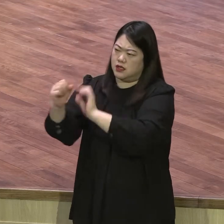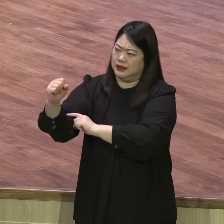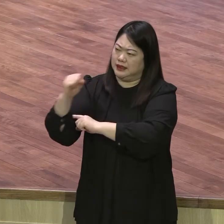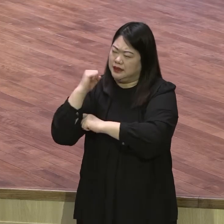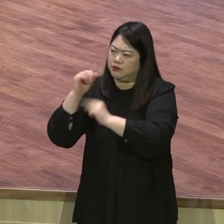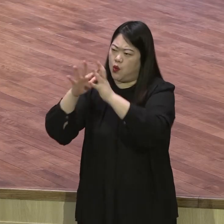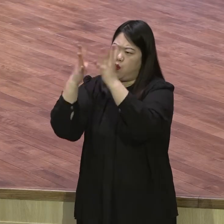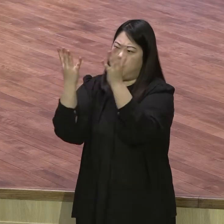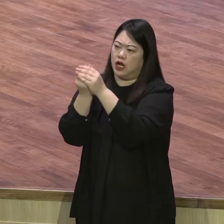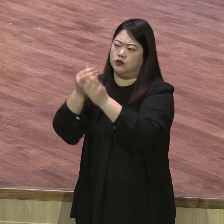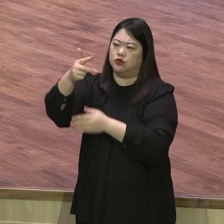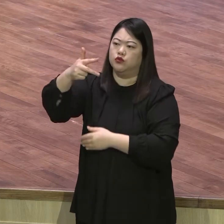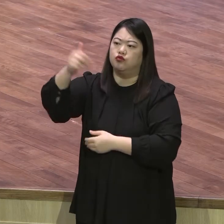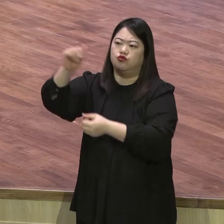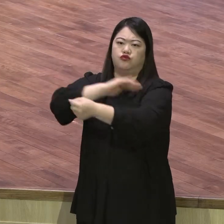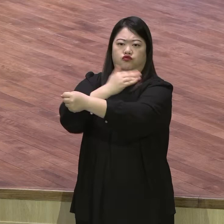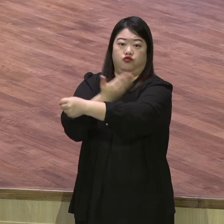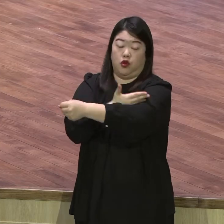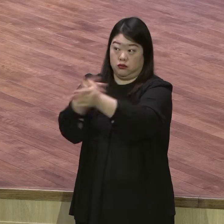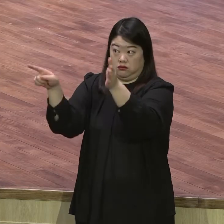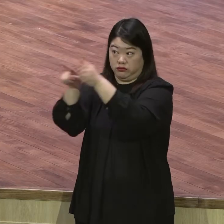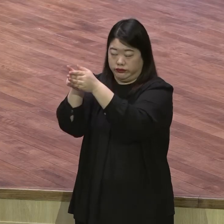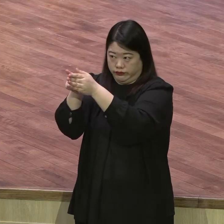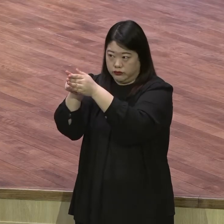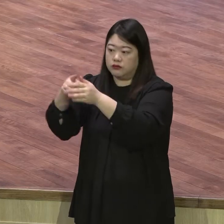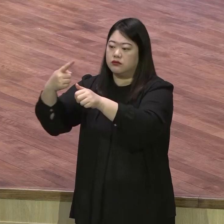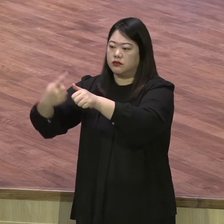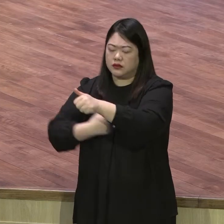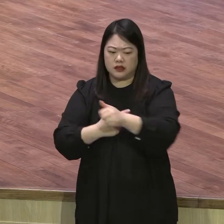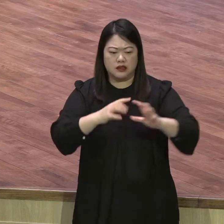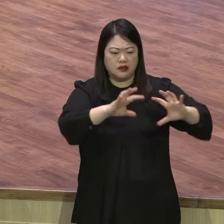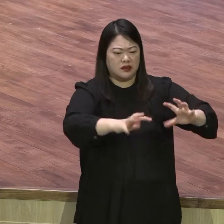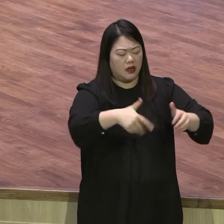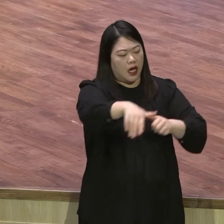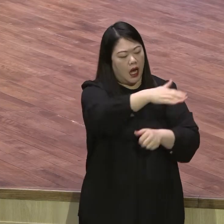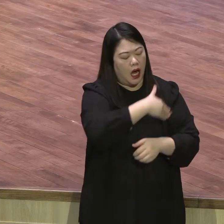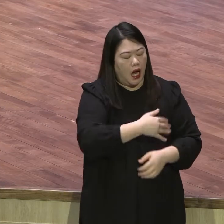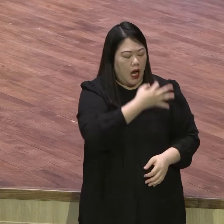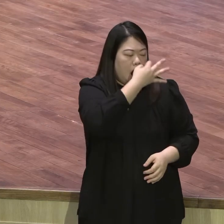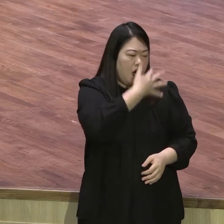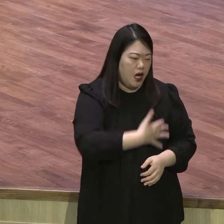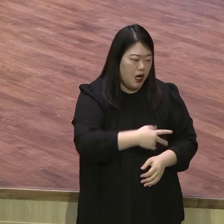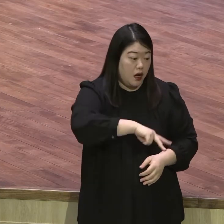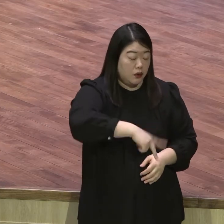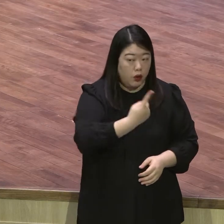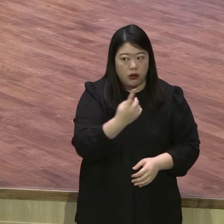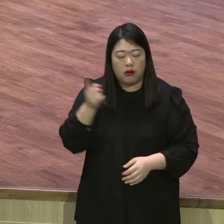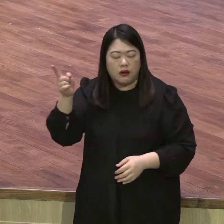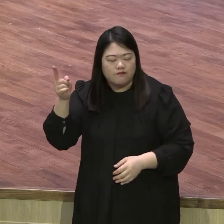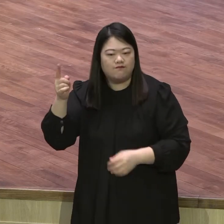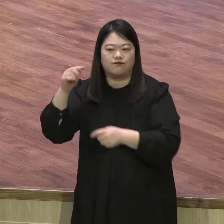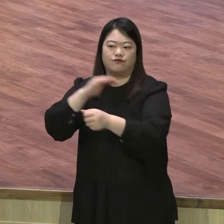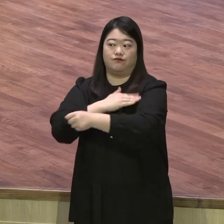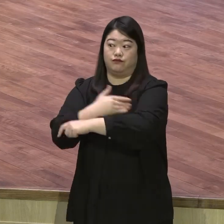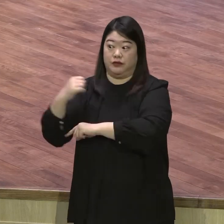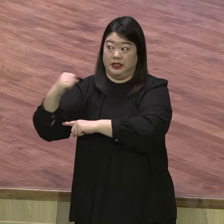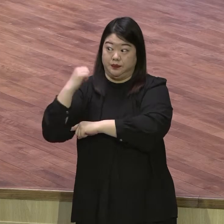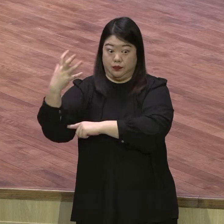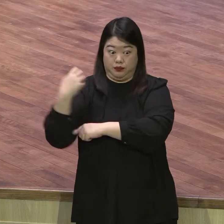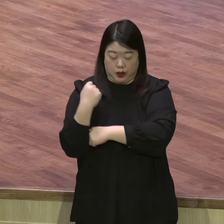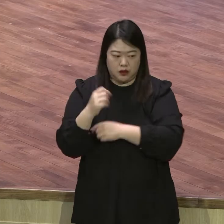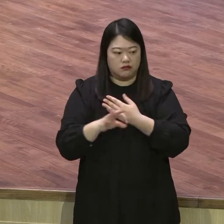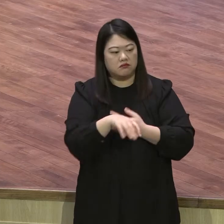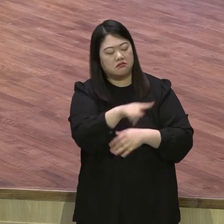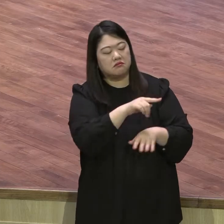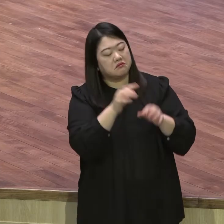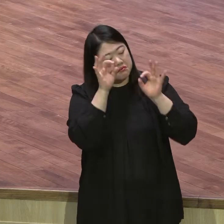주권을 바라본다 하면 이런 상황 속에서 세상 사람들은 답이 없는 상황 속에서 어떻게 해야 될 줄을 모르는 이런 지금 상황